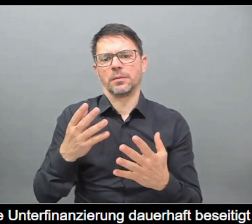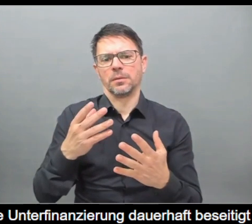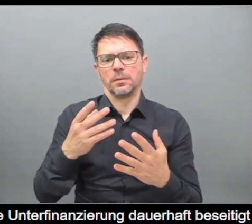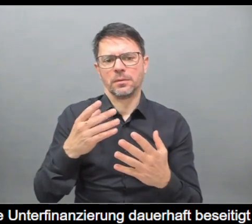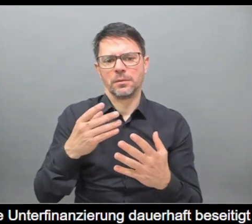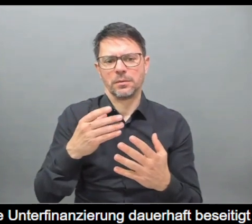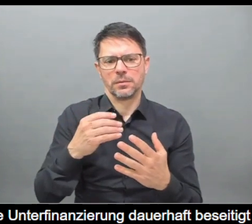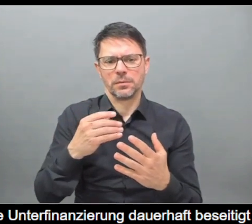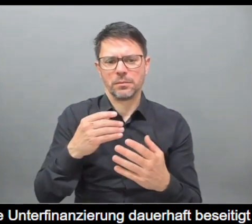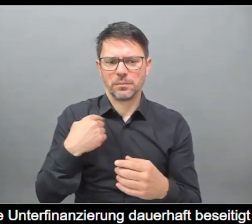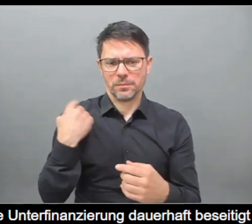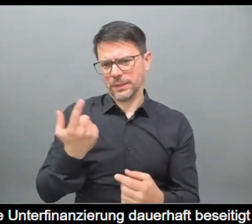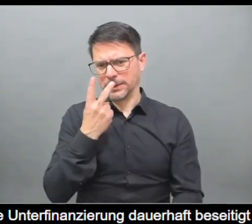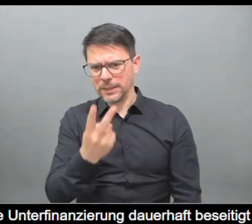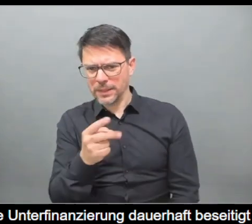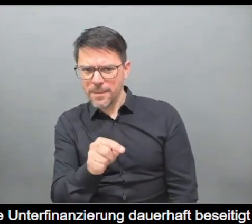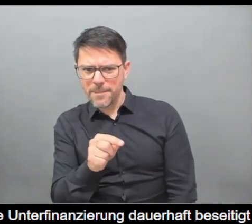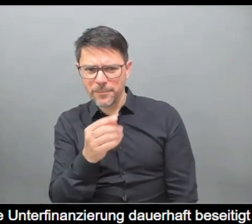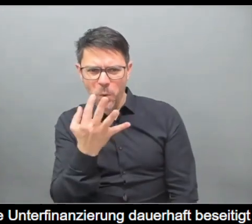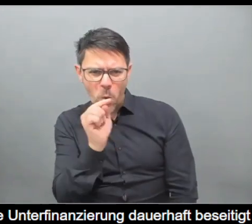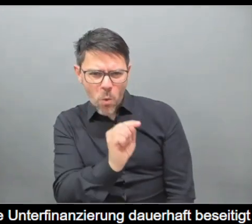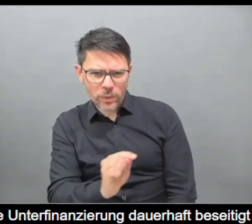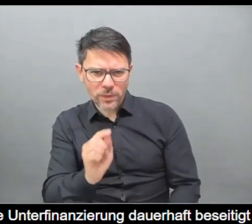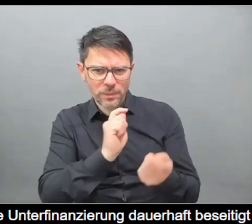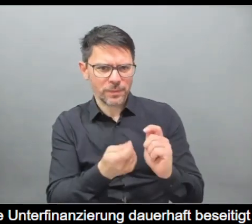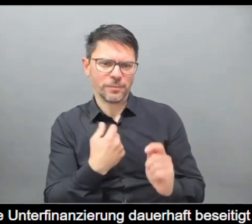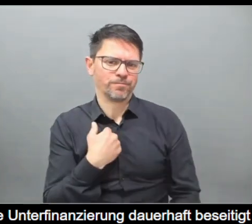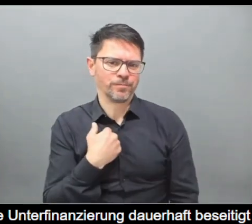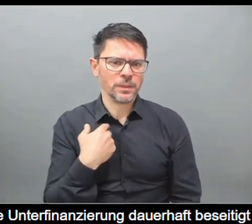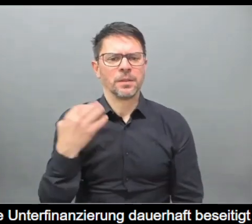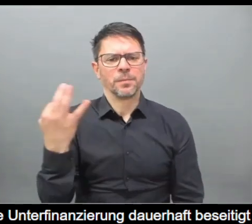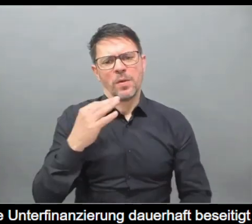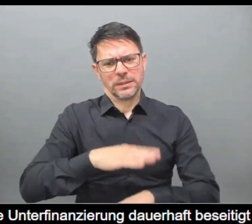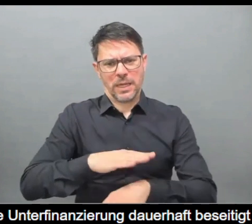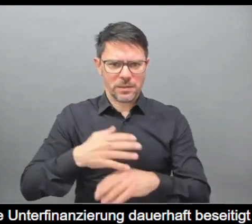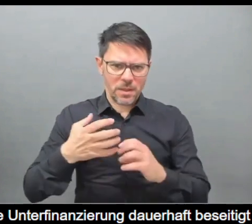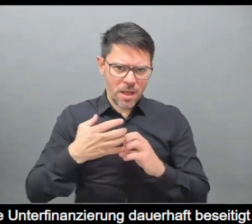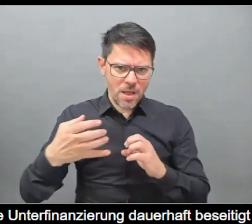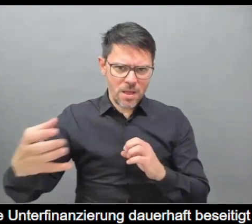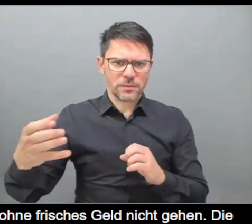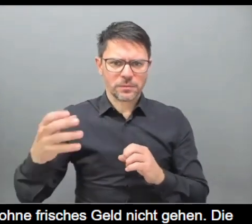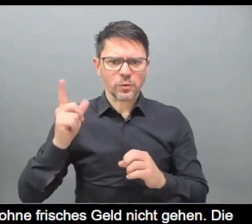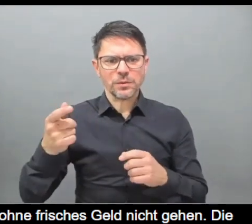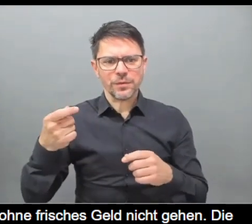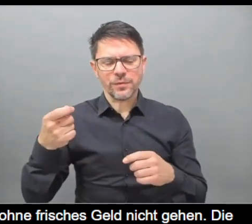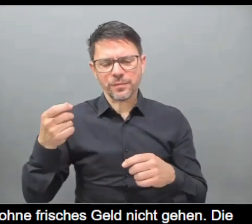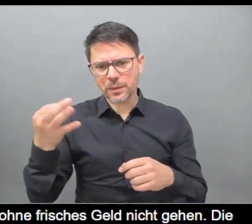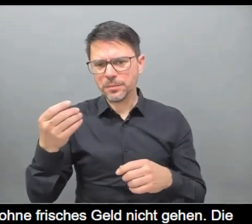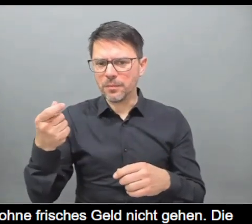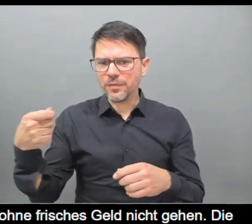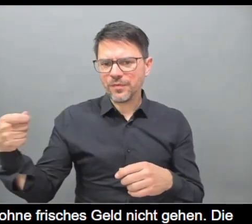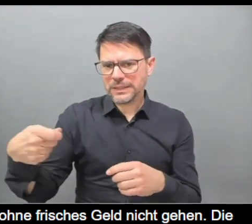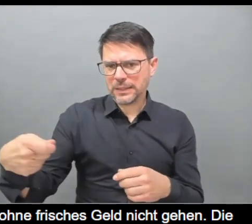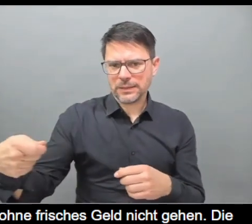auch die ambulanten Strukturen in Zukunft unter Druck geraten und man diese Themen aufeinander abzustimmen hat. Und